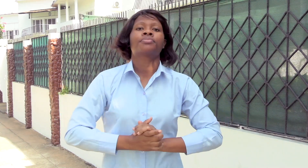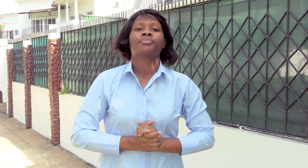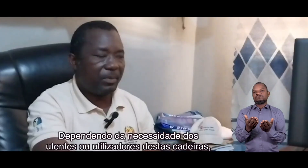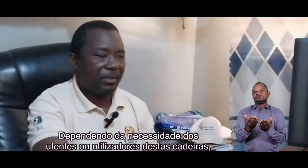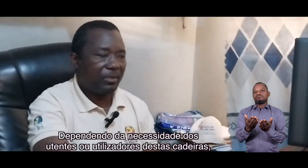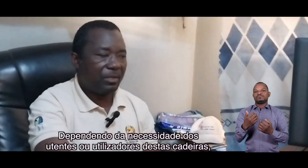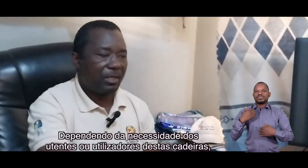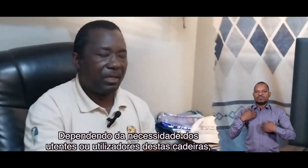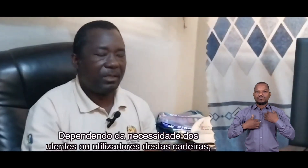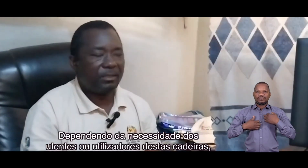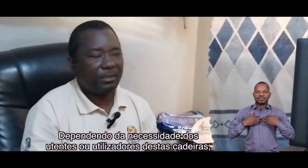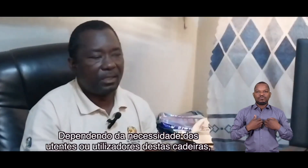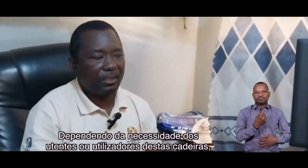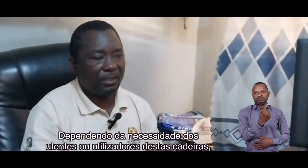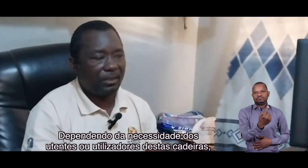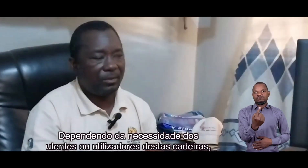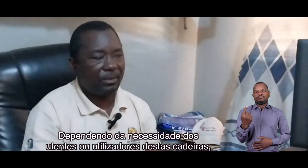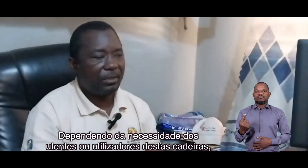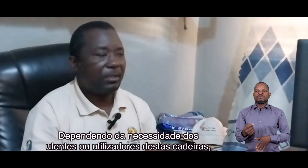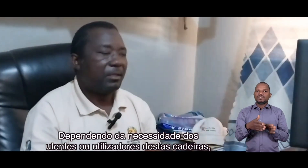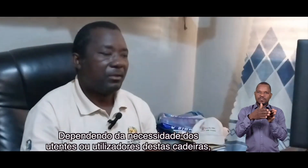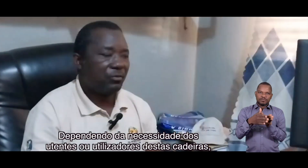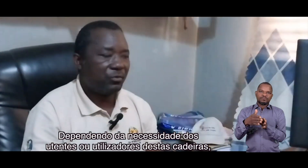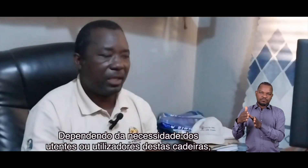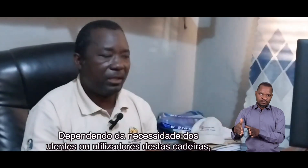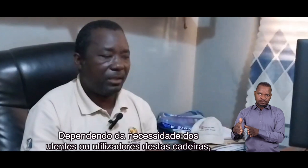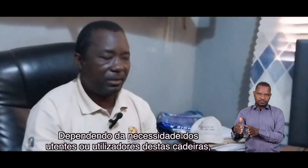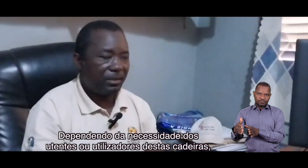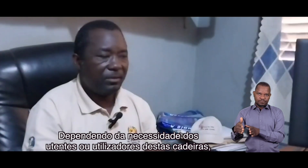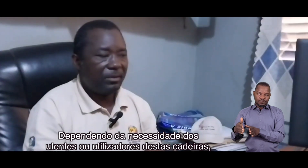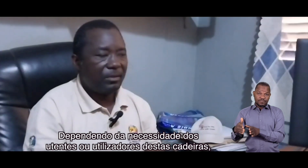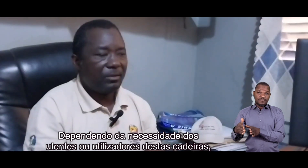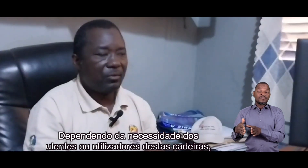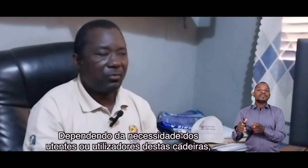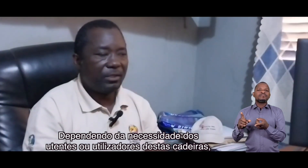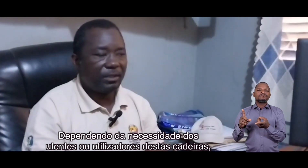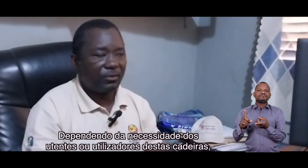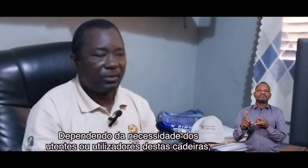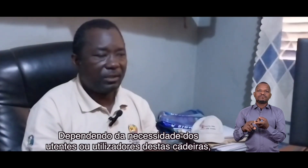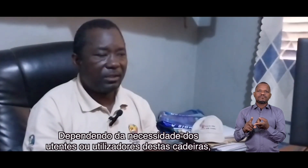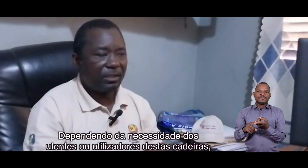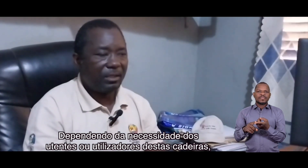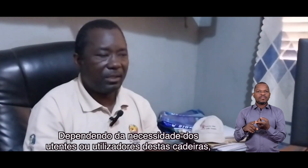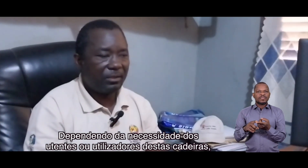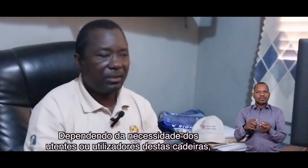dependendo da necessidade dos utentes ou utilizadores dessas cadeiras